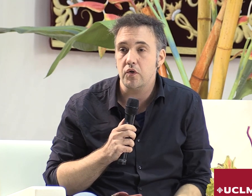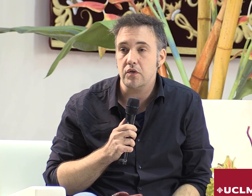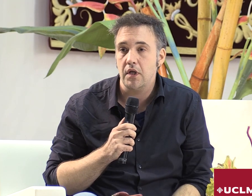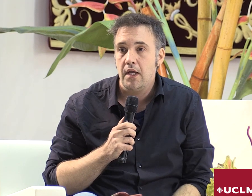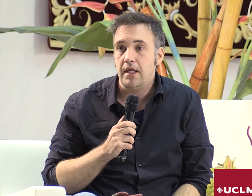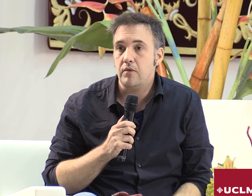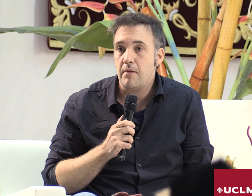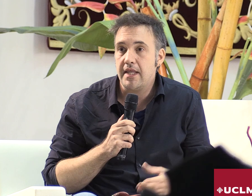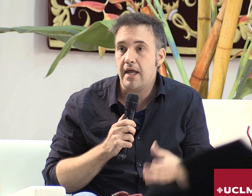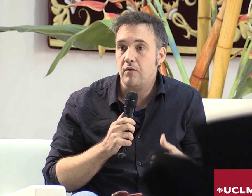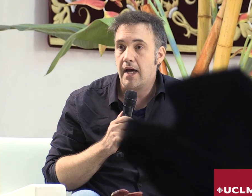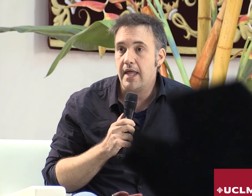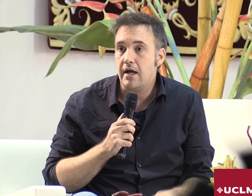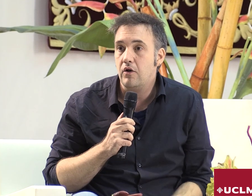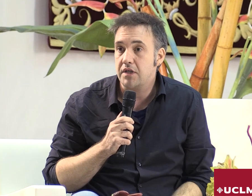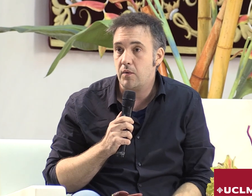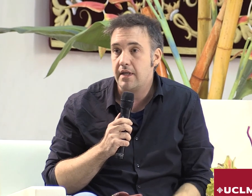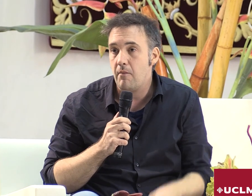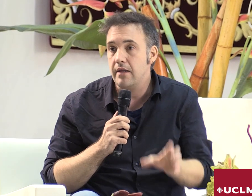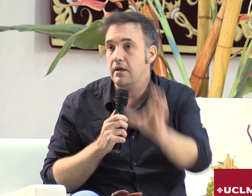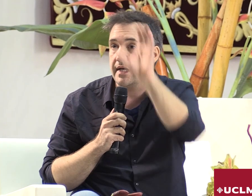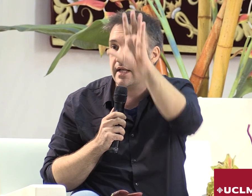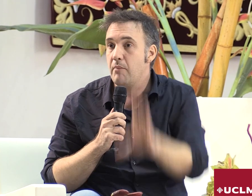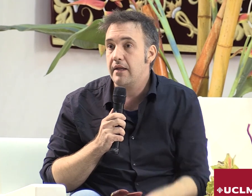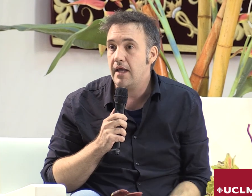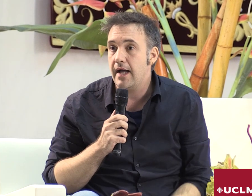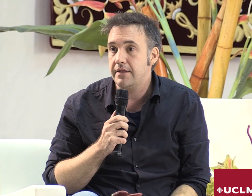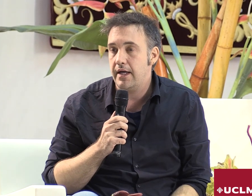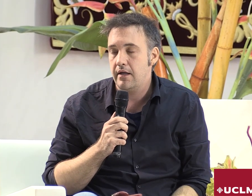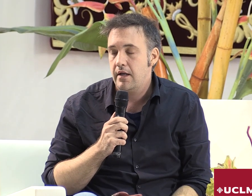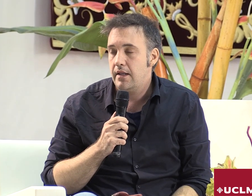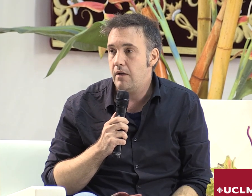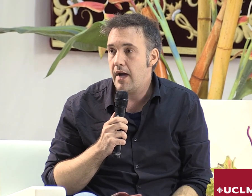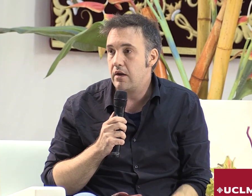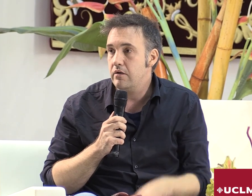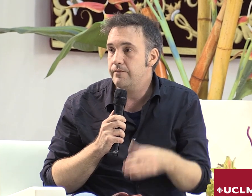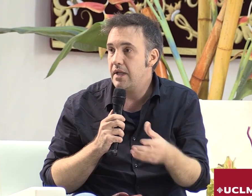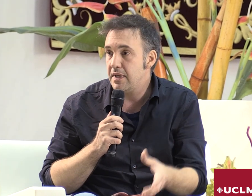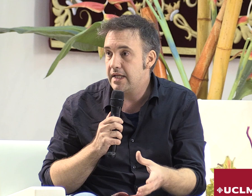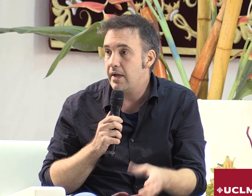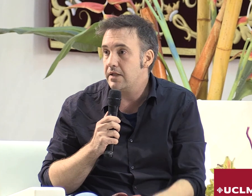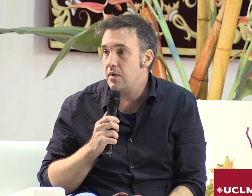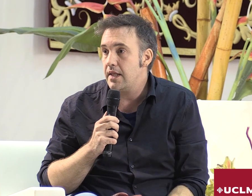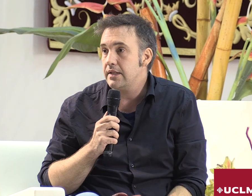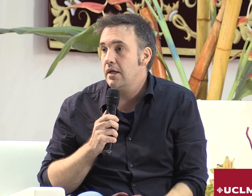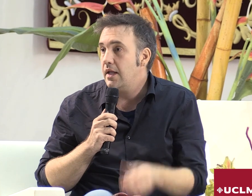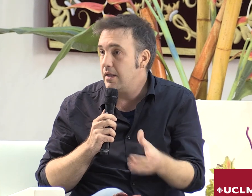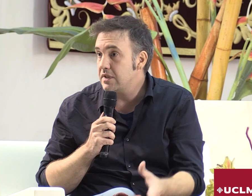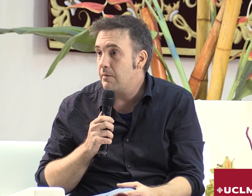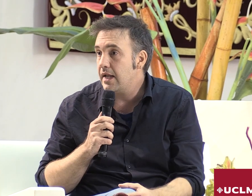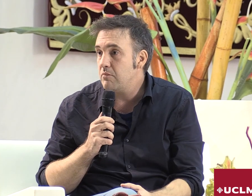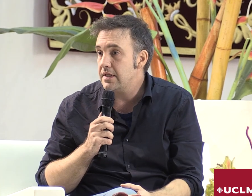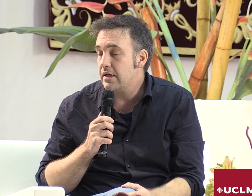se subían todos juntos, y de una manera educada lo secuestraban hasta la parte alta del barrio, le pinchaban las ruedas